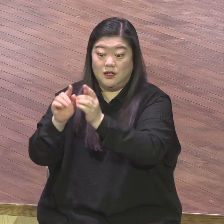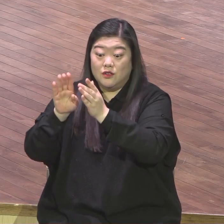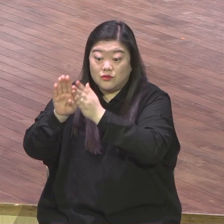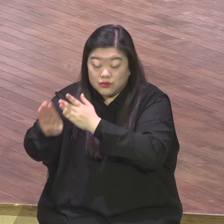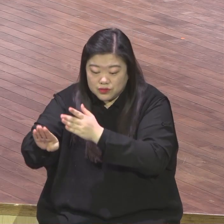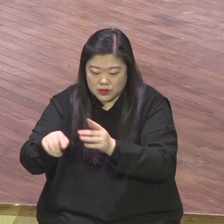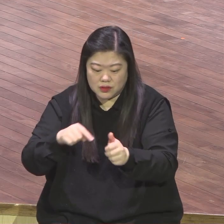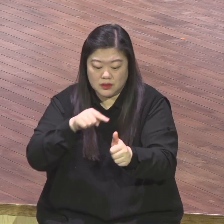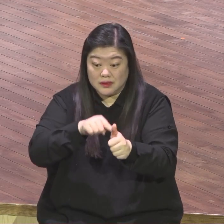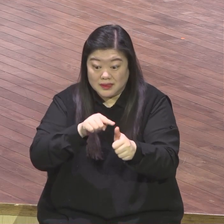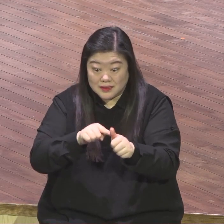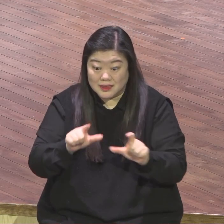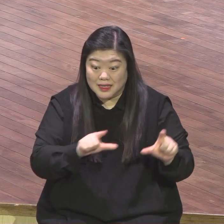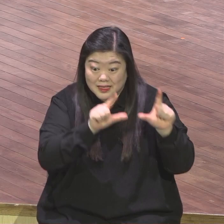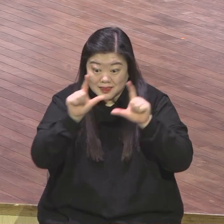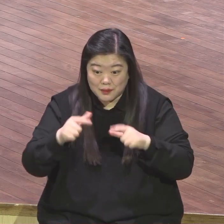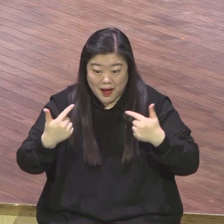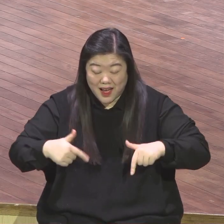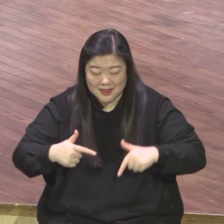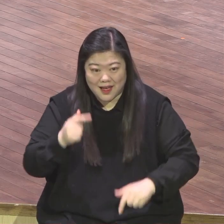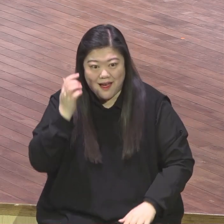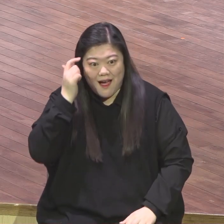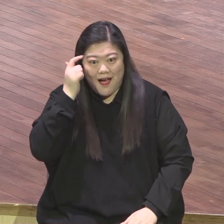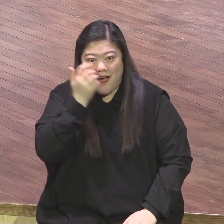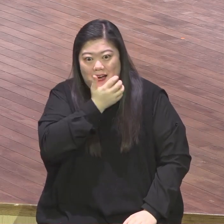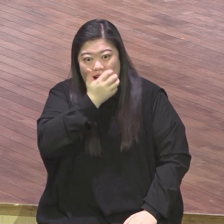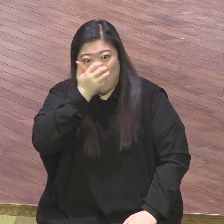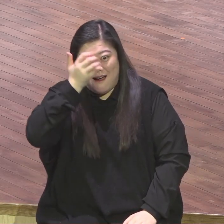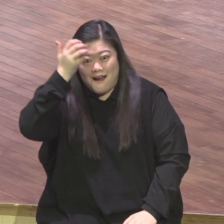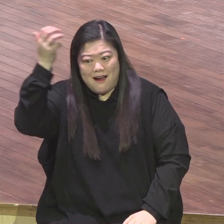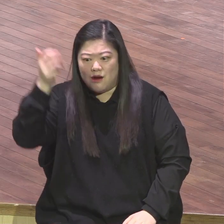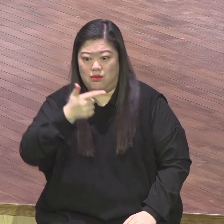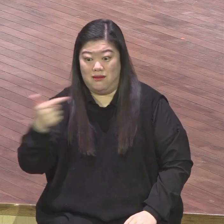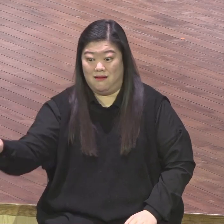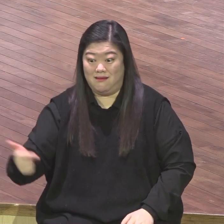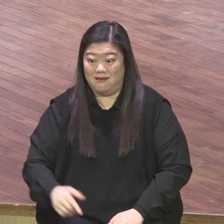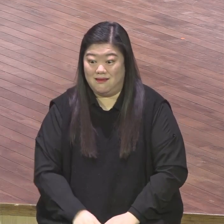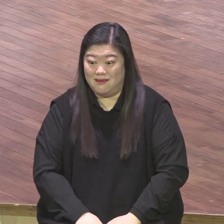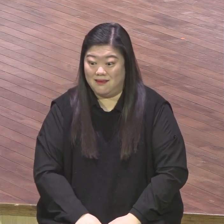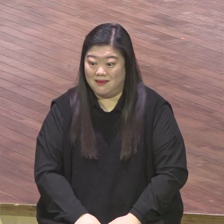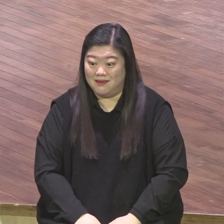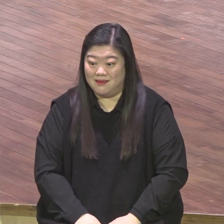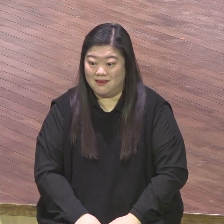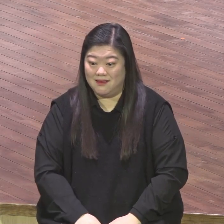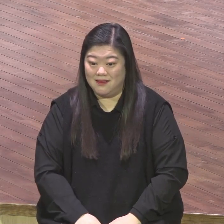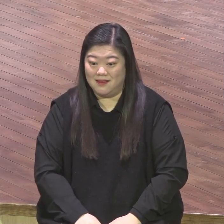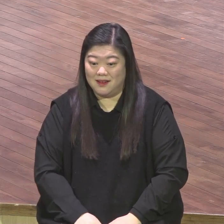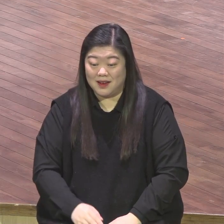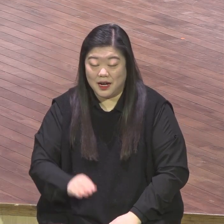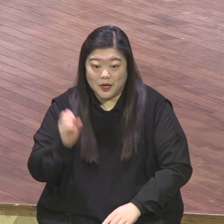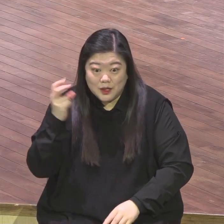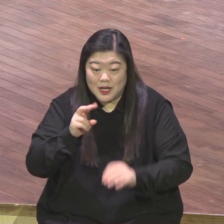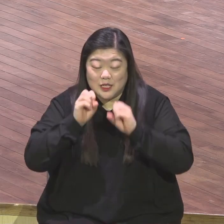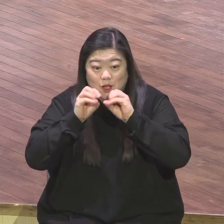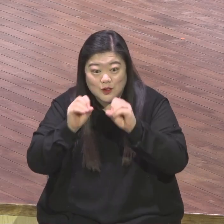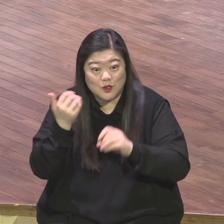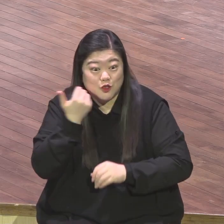늘 영적으로 두근두근한 삶을 살았어요. 두근두근한 가슴이 뛰는 삶을 살았다 이